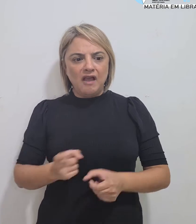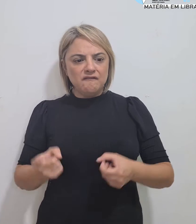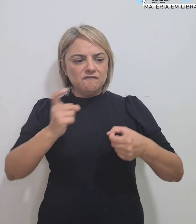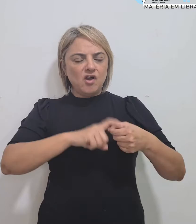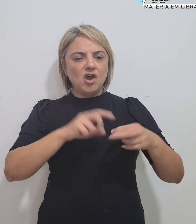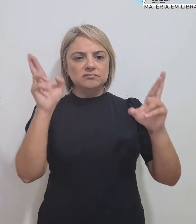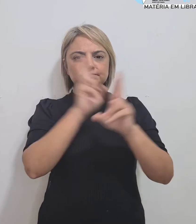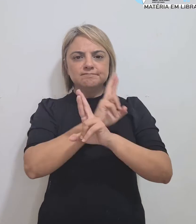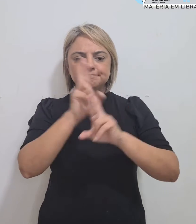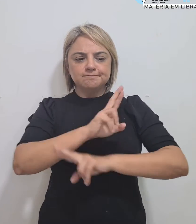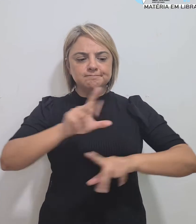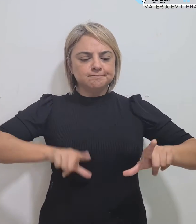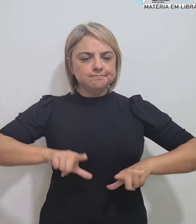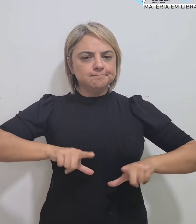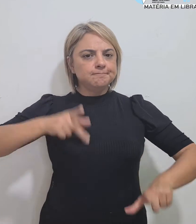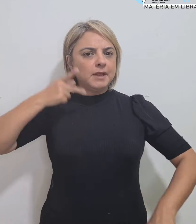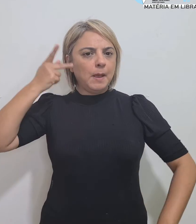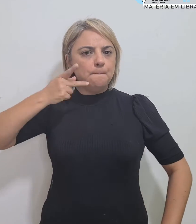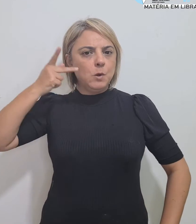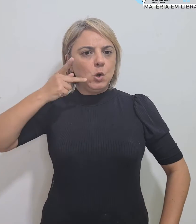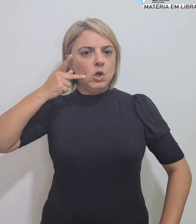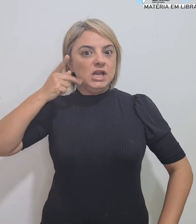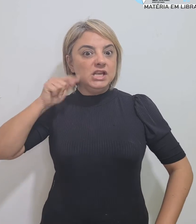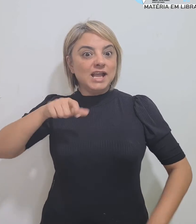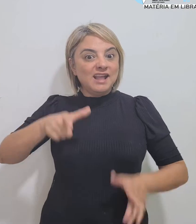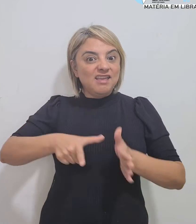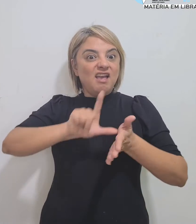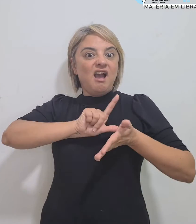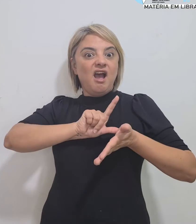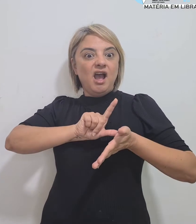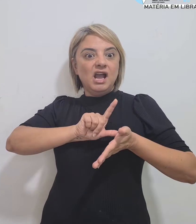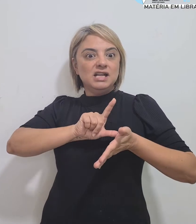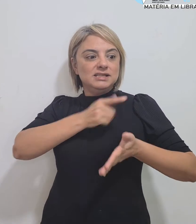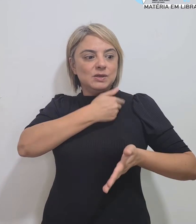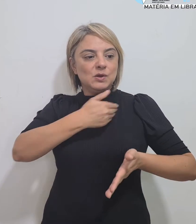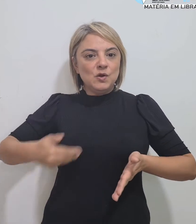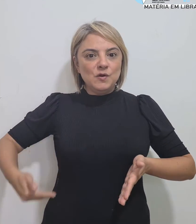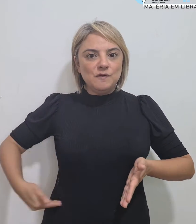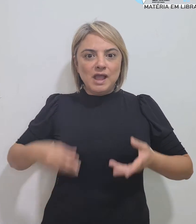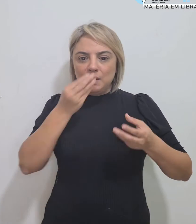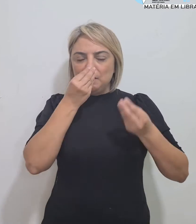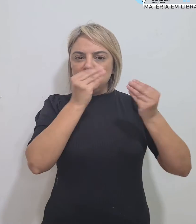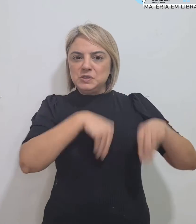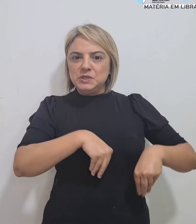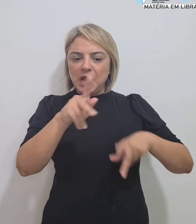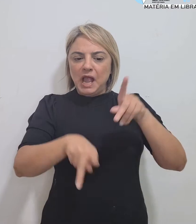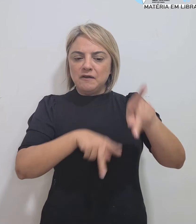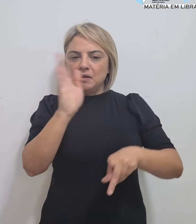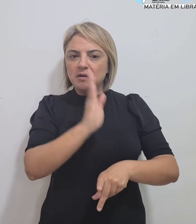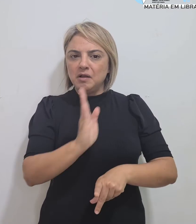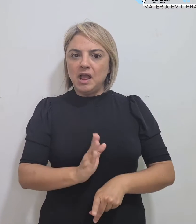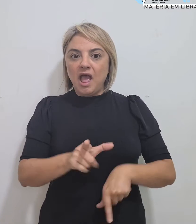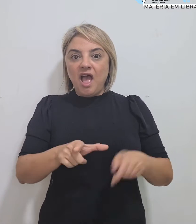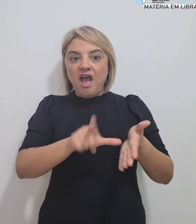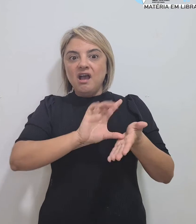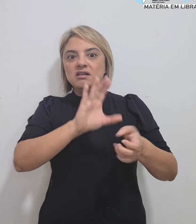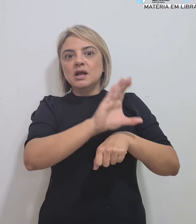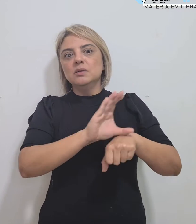resgata as relações trabalhistas políticas que norteavam o Estado e prejudicavam os brasileiros de antes da Constituição